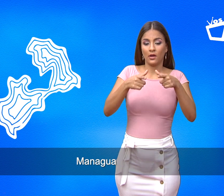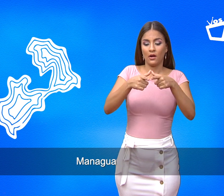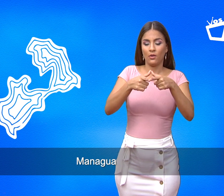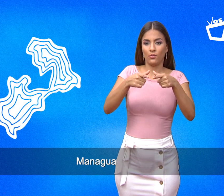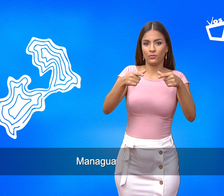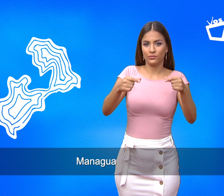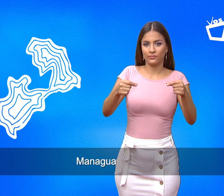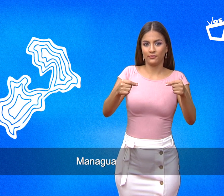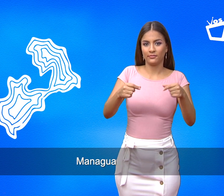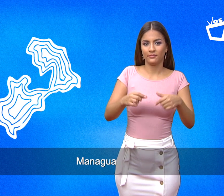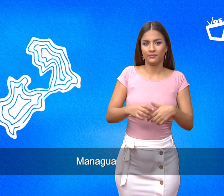managua